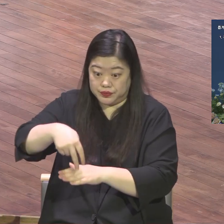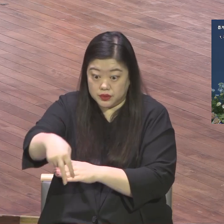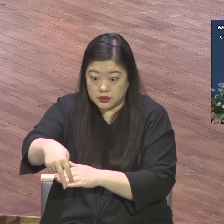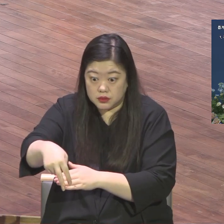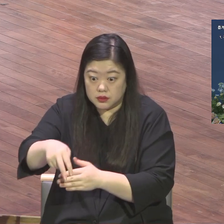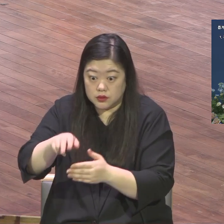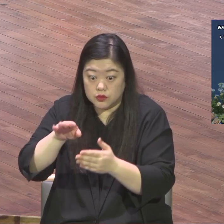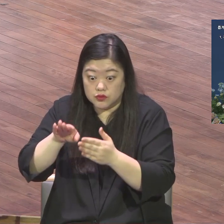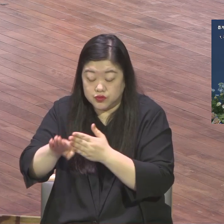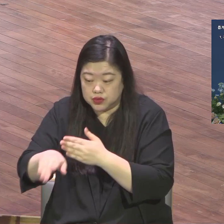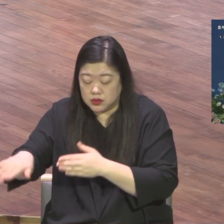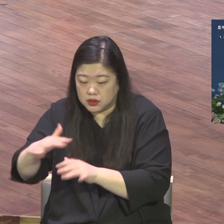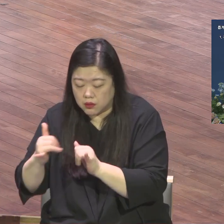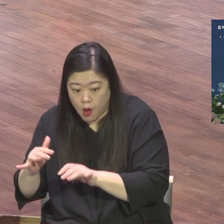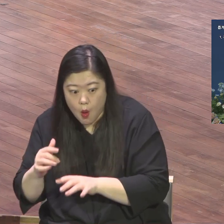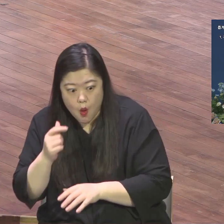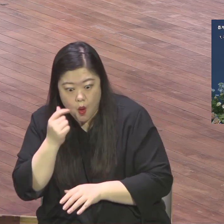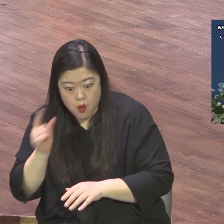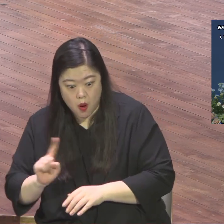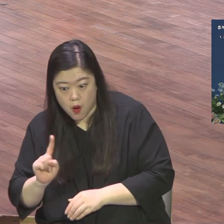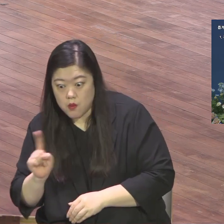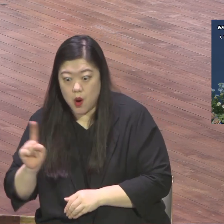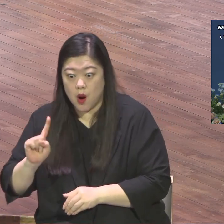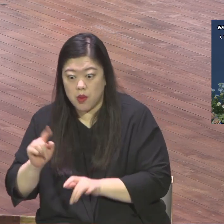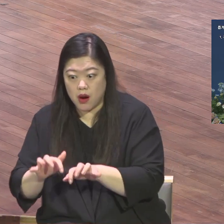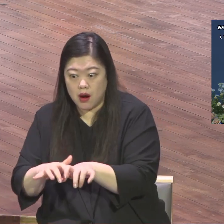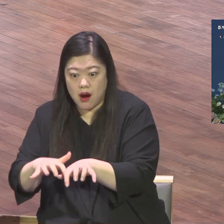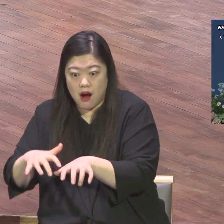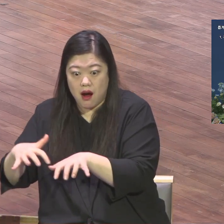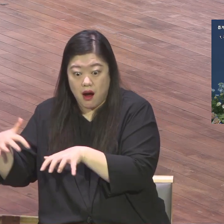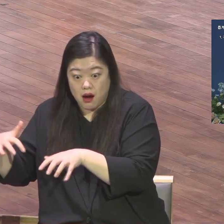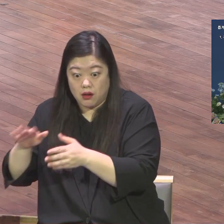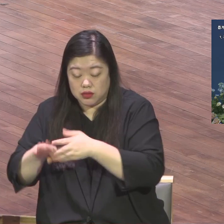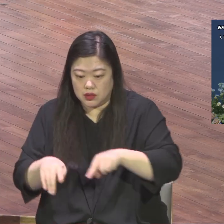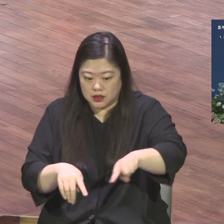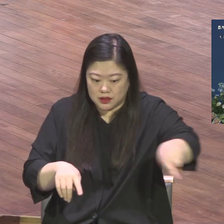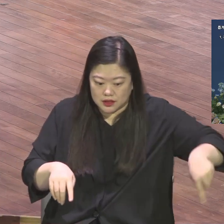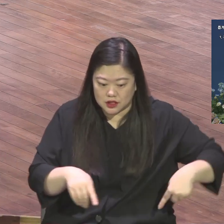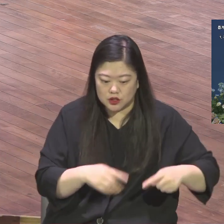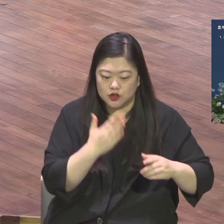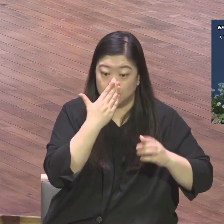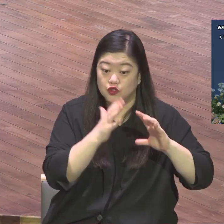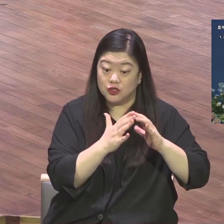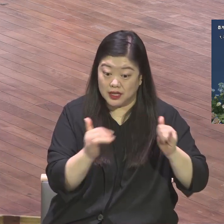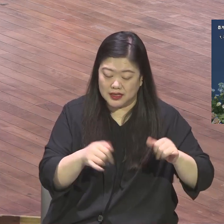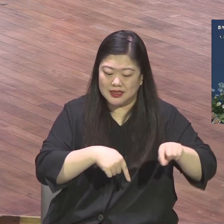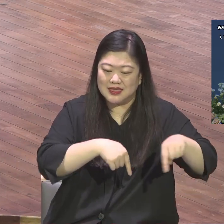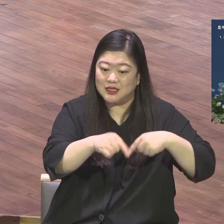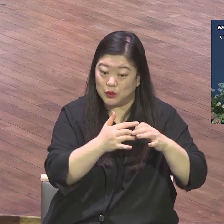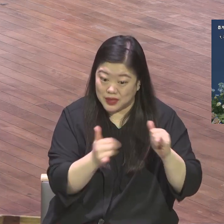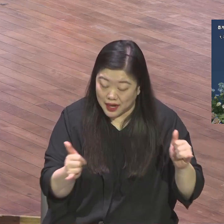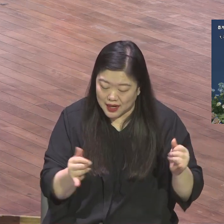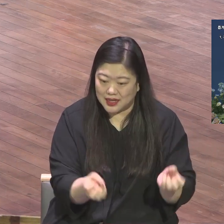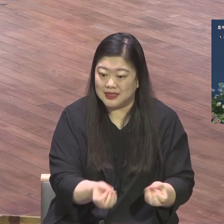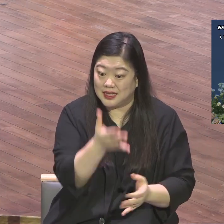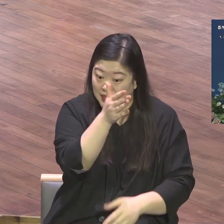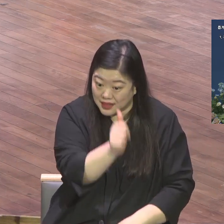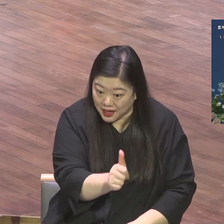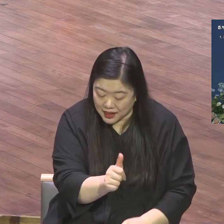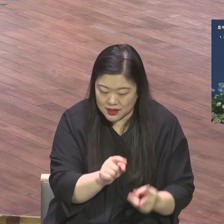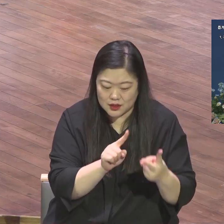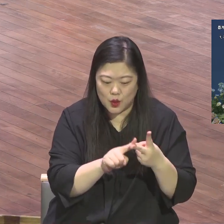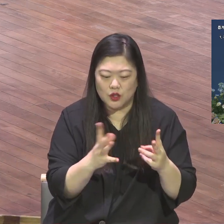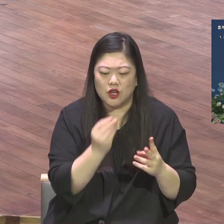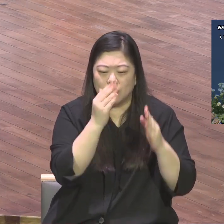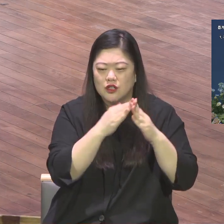바라보고 있는 무리가 있었는데 당시 유대교 지도자들이었습니다. 제사장들과 성전